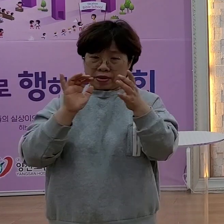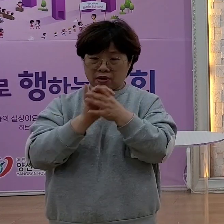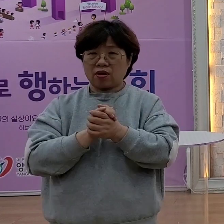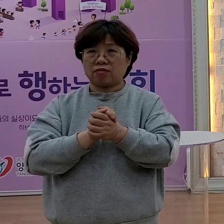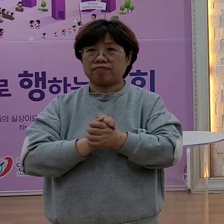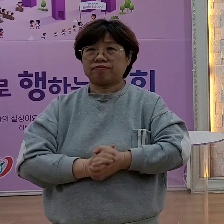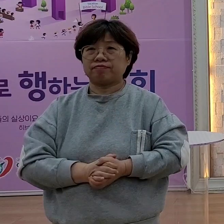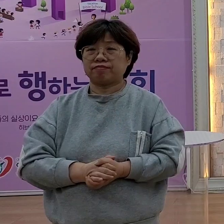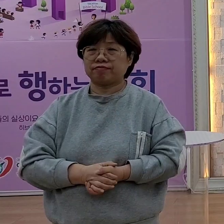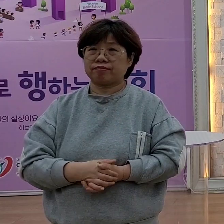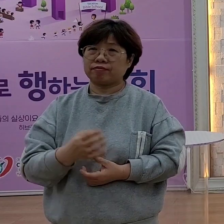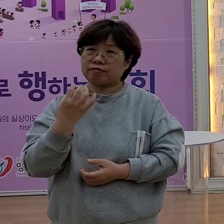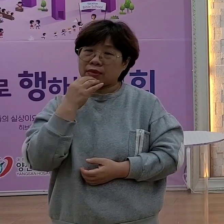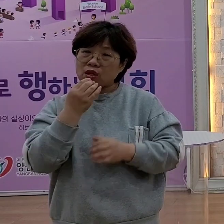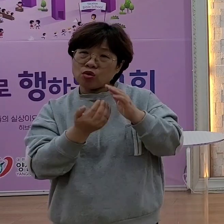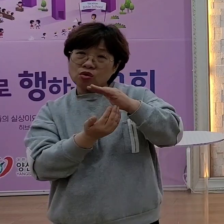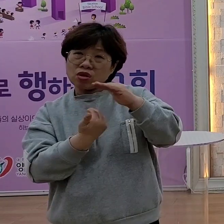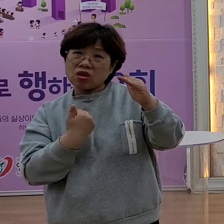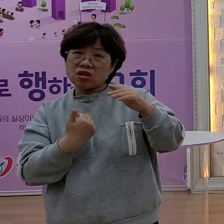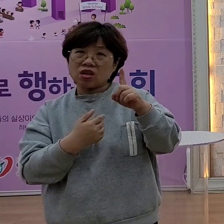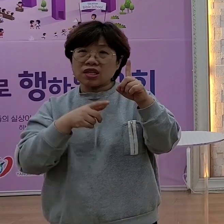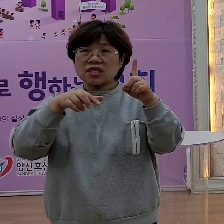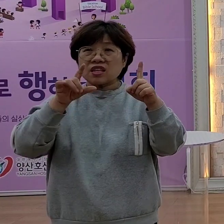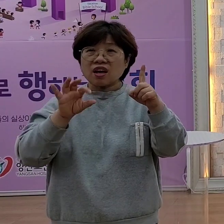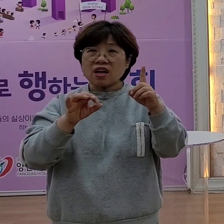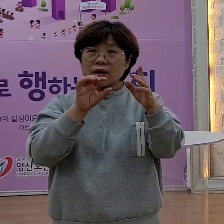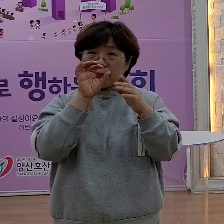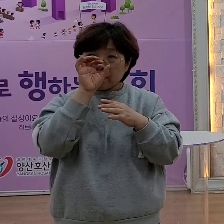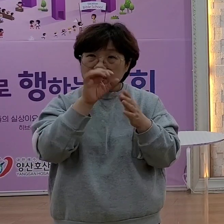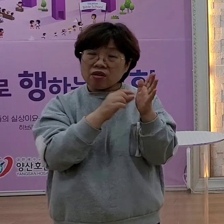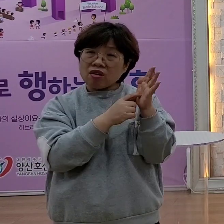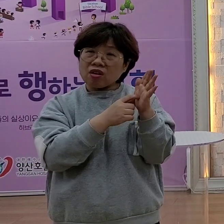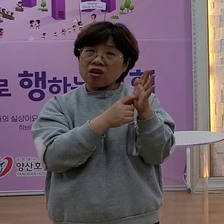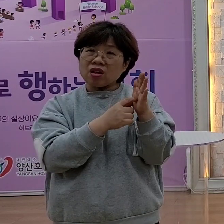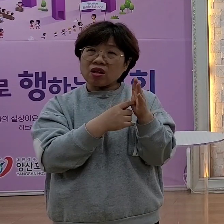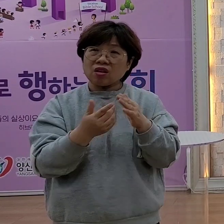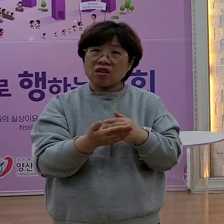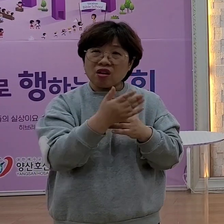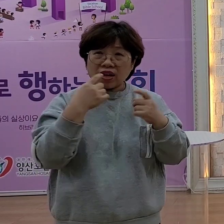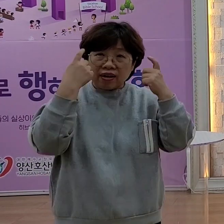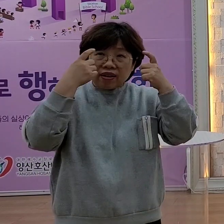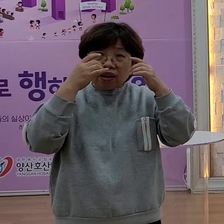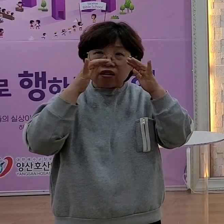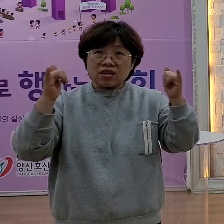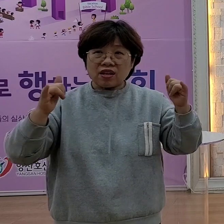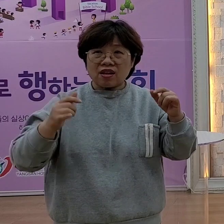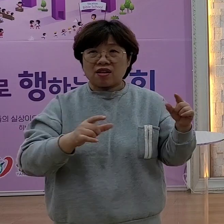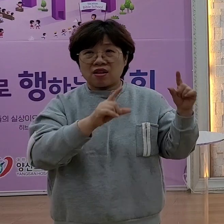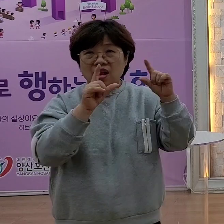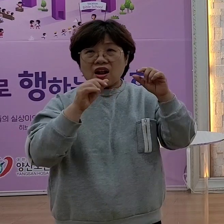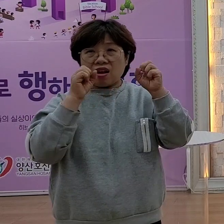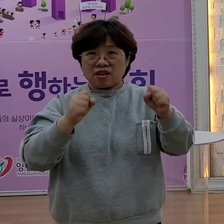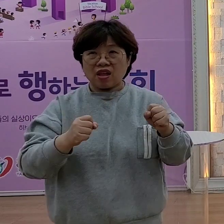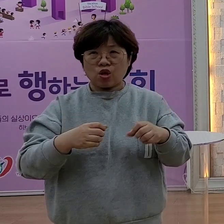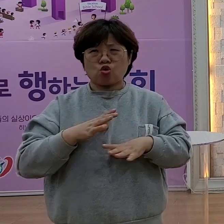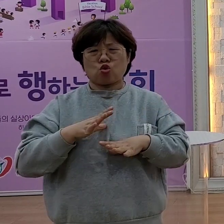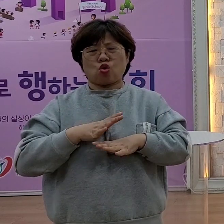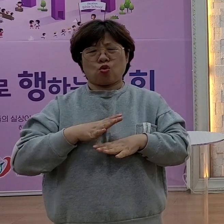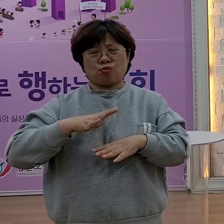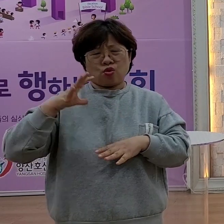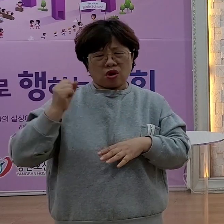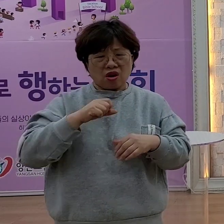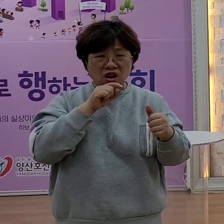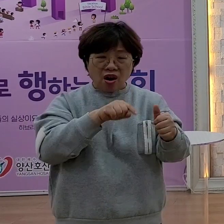아니, 이 베드로전서 1장에 나오는 말씀입니다. 너희가 나그네로 있을 때가 어디? 지금 이때를 말해요. 우리가 이 땅에 살아가는